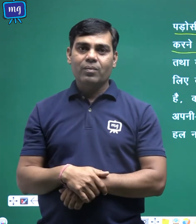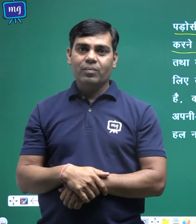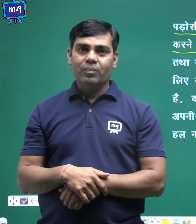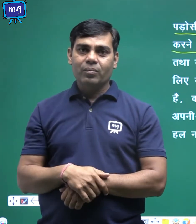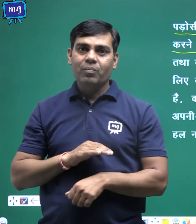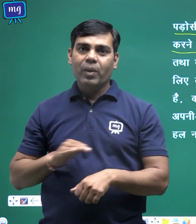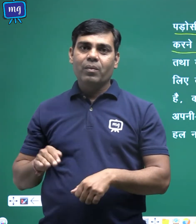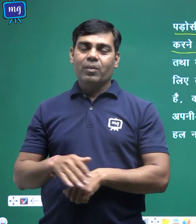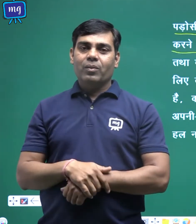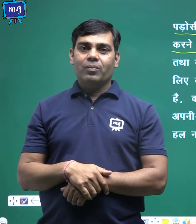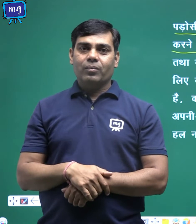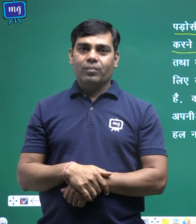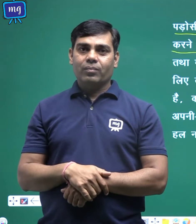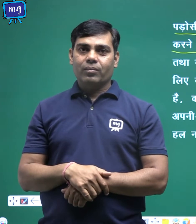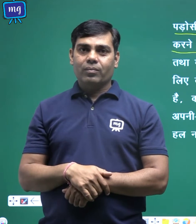प्यारे बच्चों,